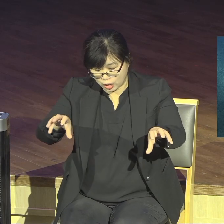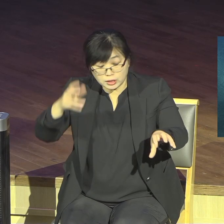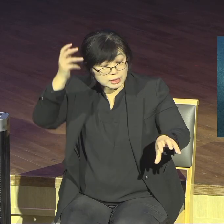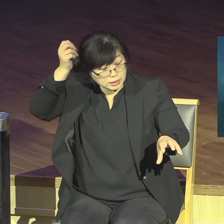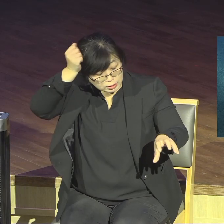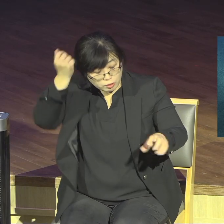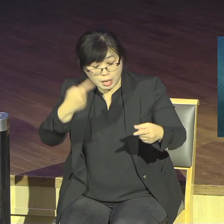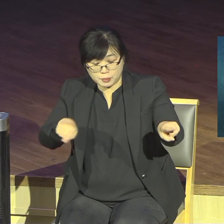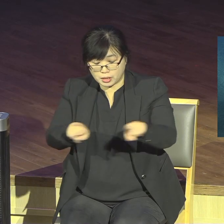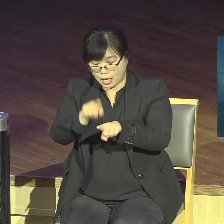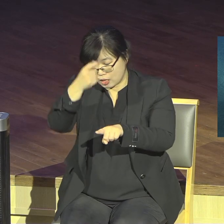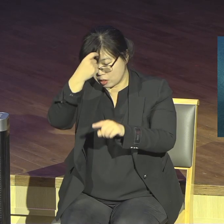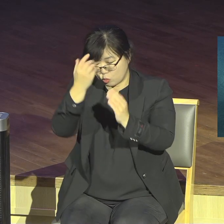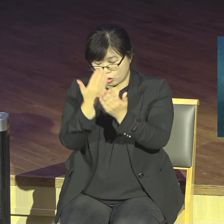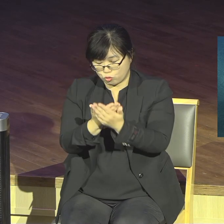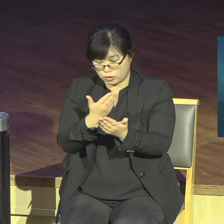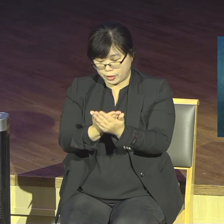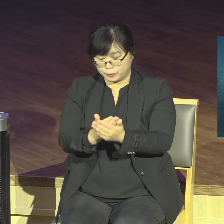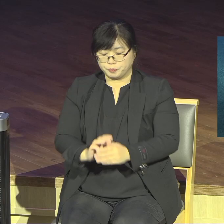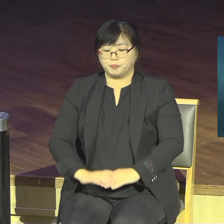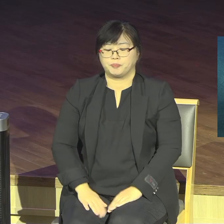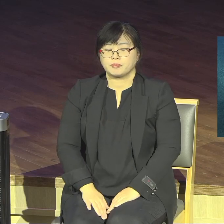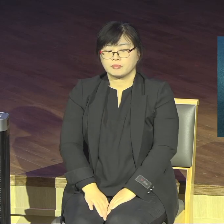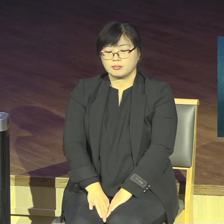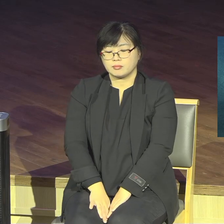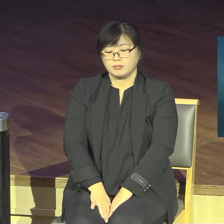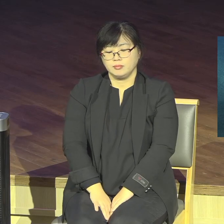다음 영상에서 만나요.